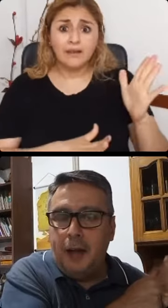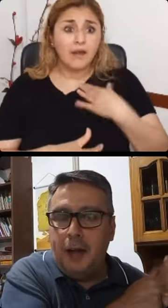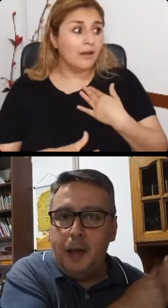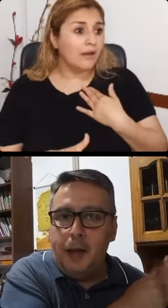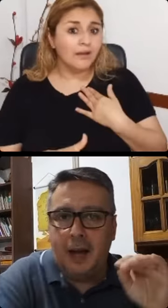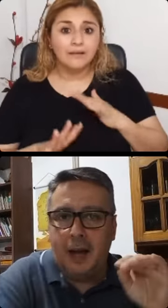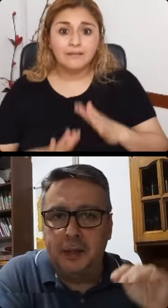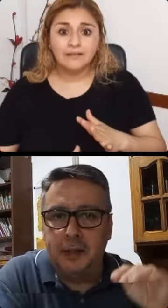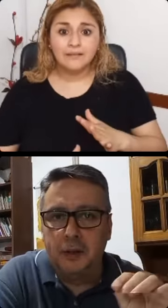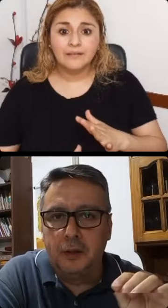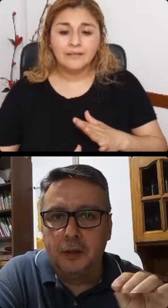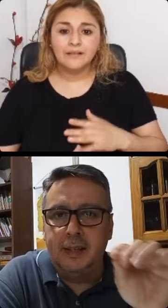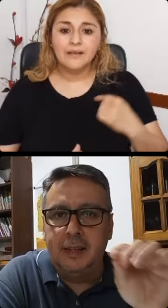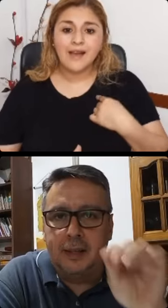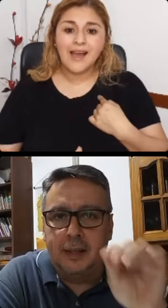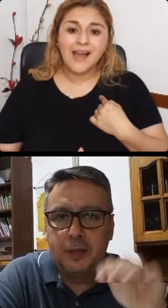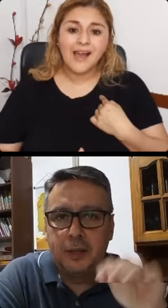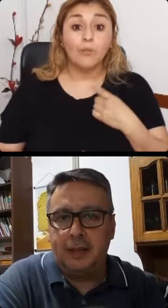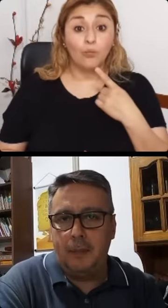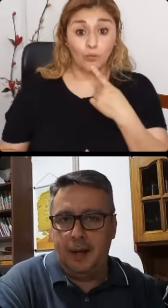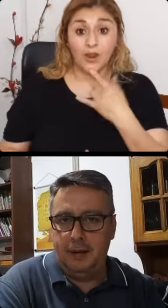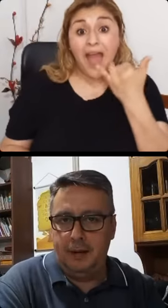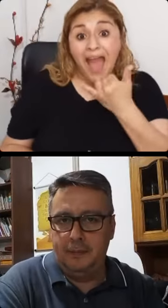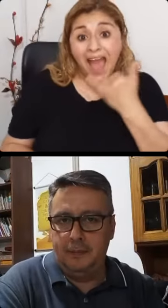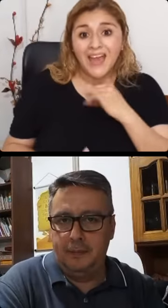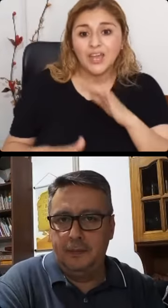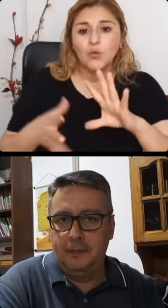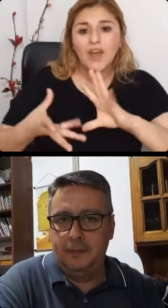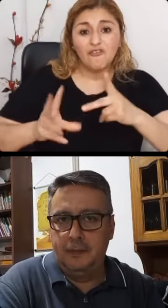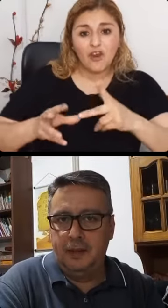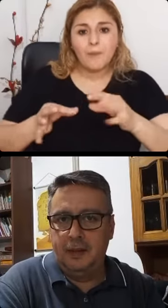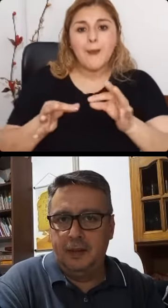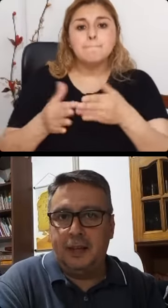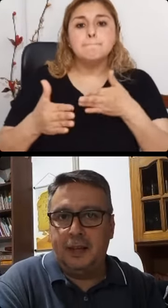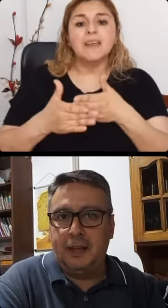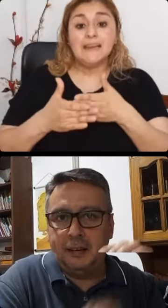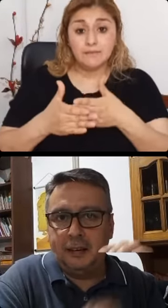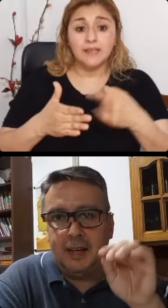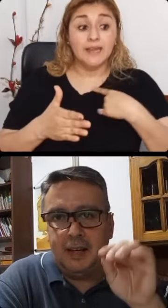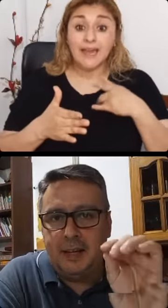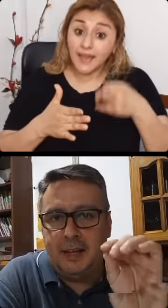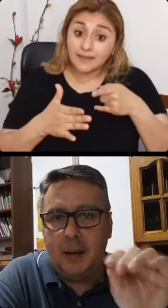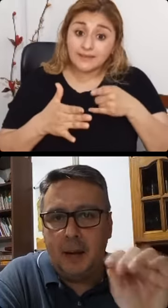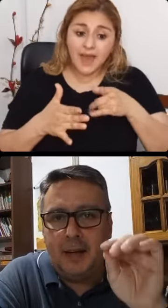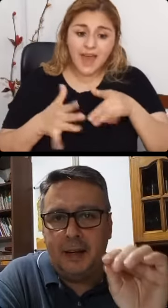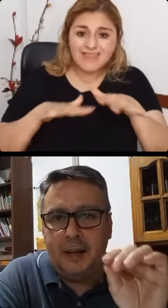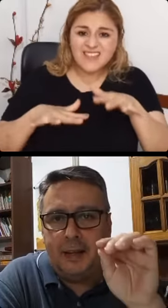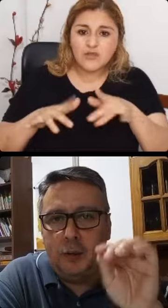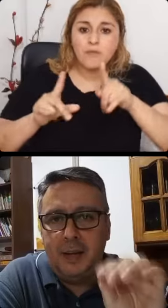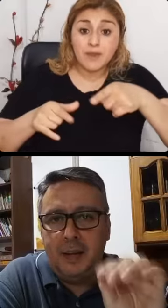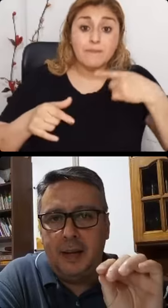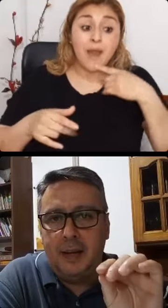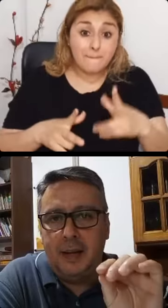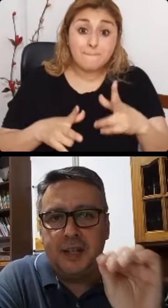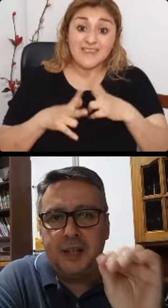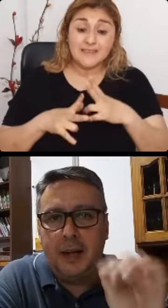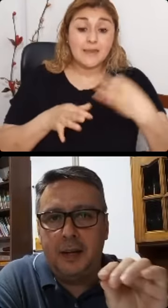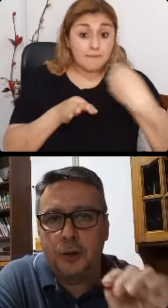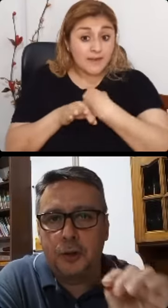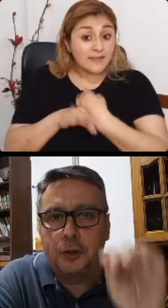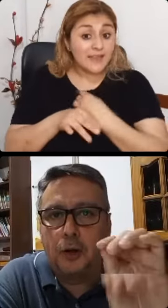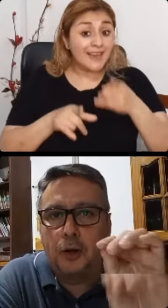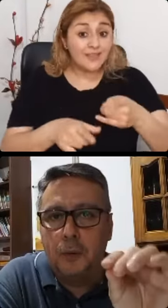hay un parámetro que dice que eso está mal que se llama que denomina o que